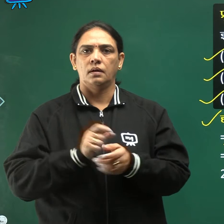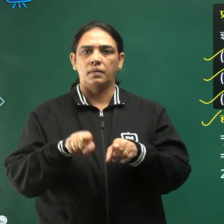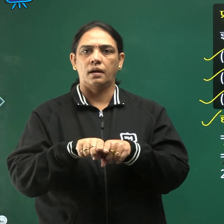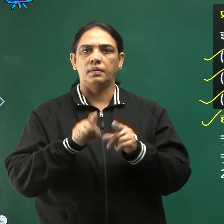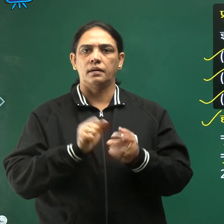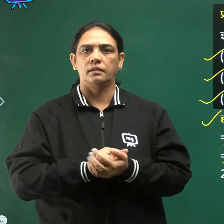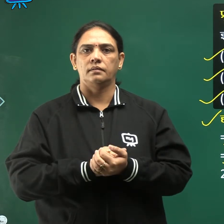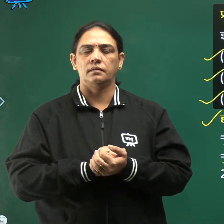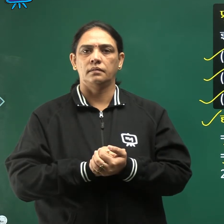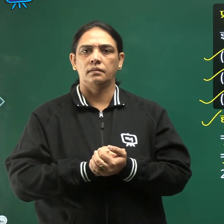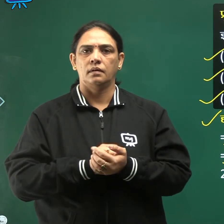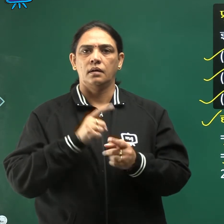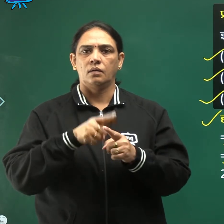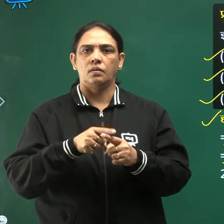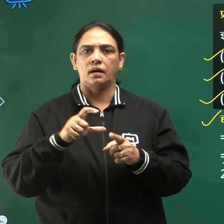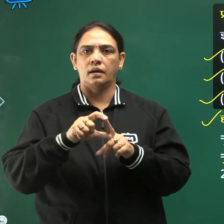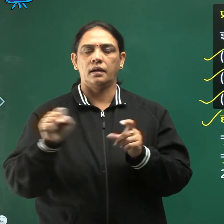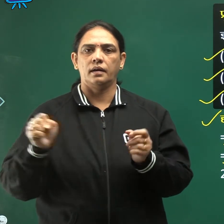बराबर, गुणा करेंगे